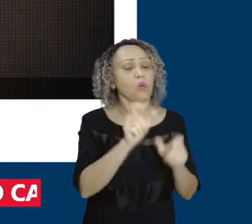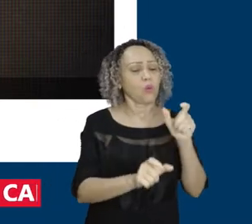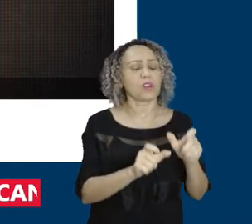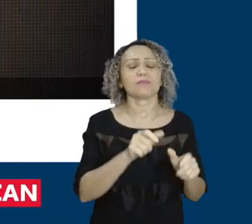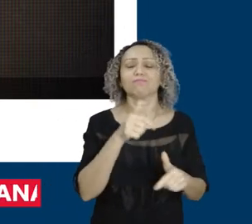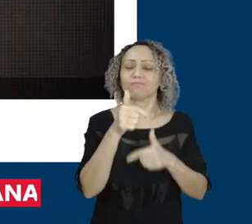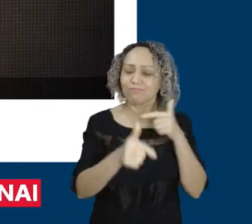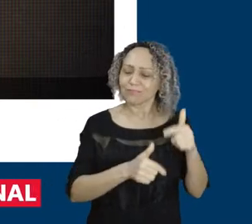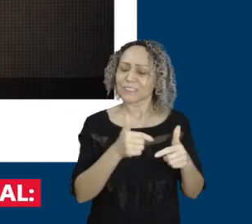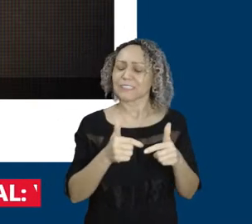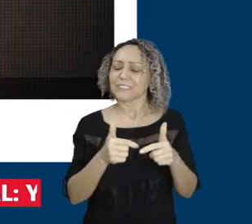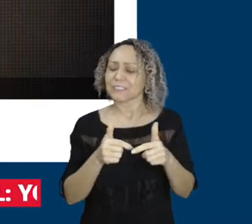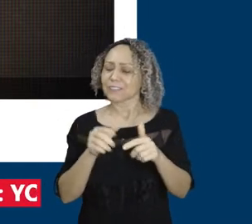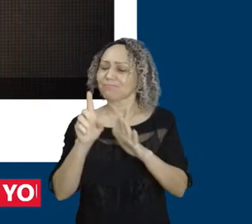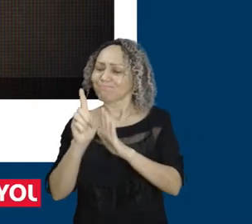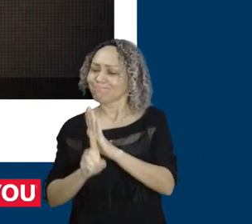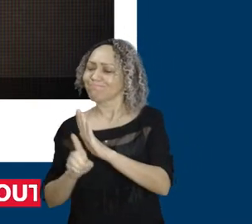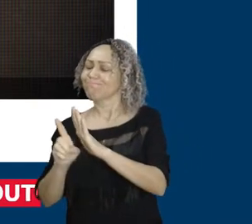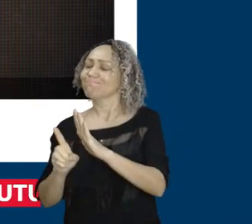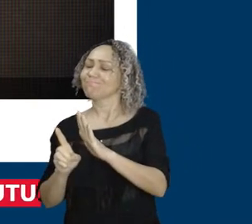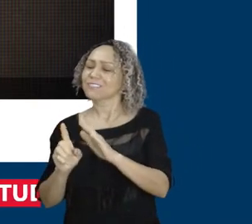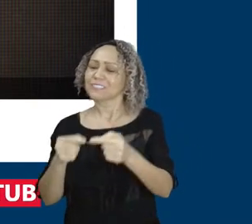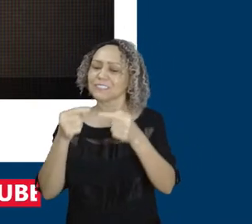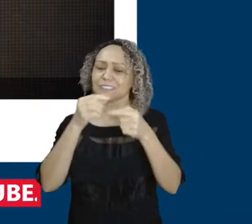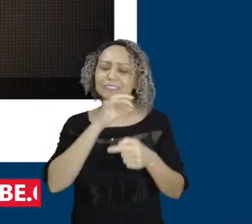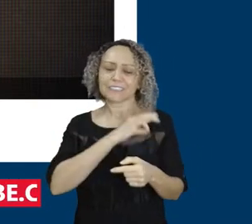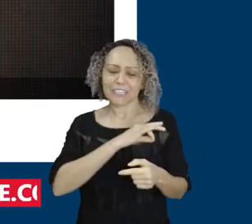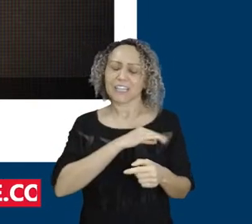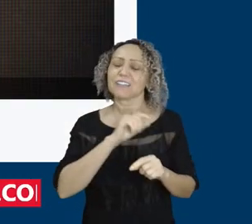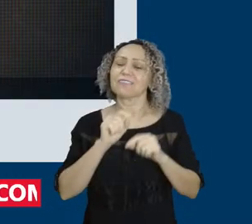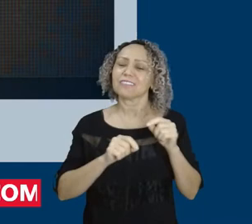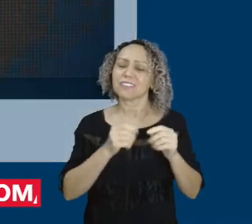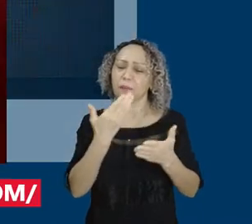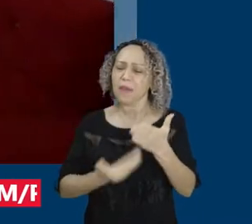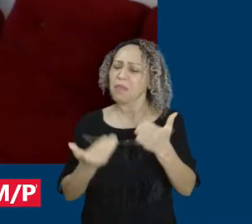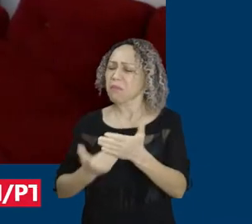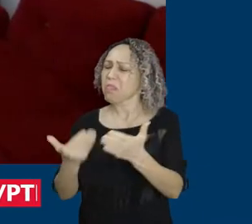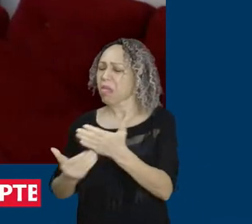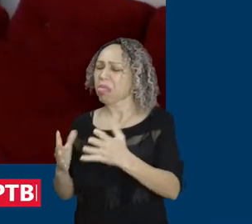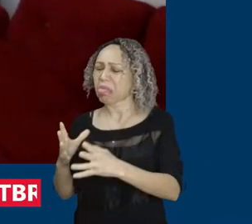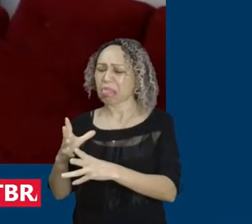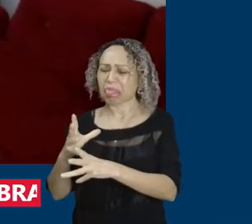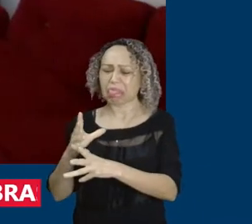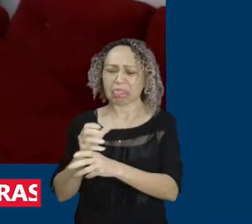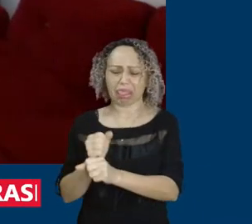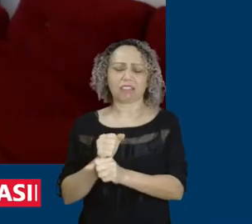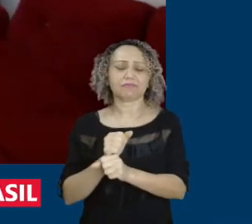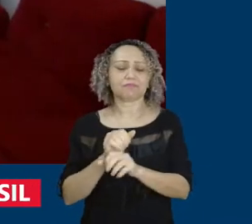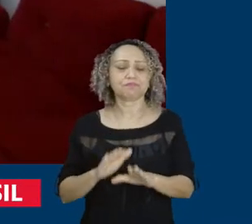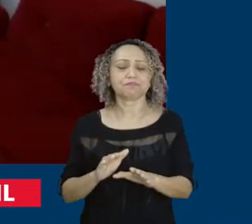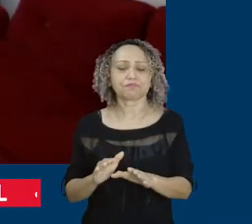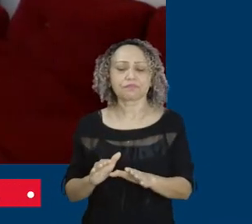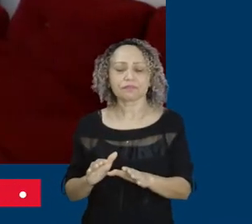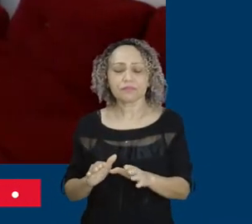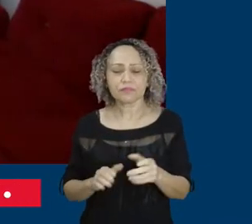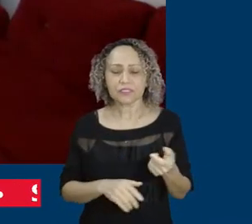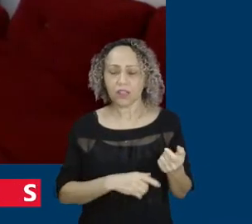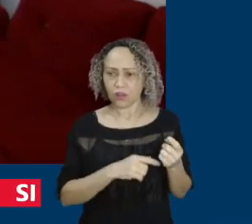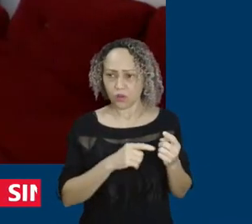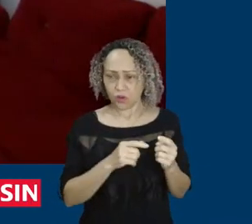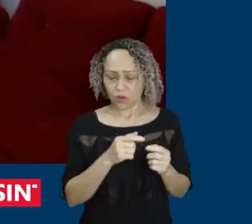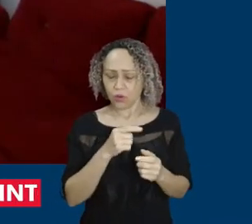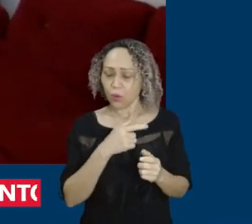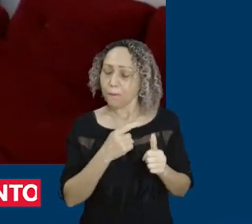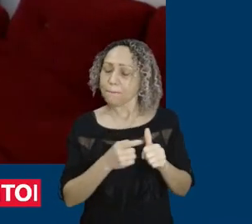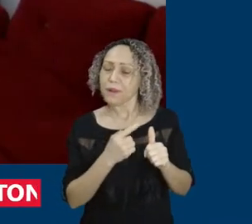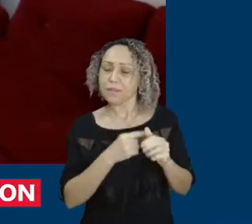salariais que só se acumulam nessa administração atual. No primeiro semestre desse ano, o salariômetro da